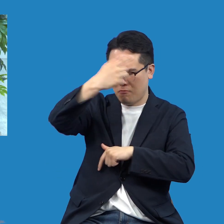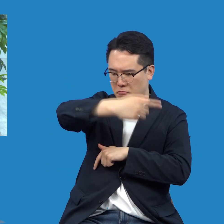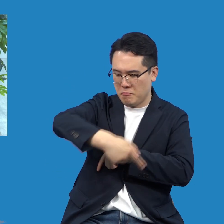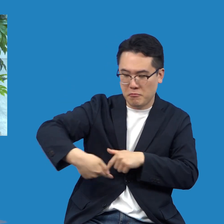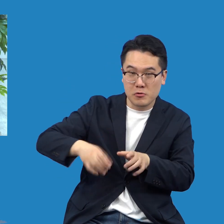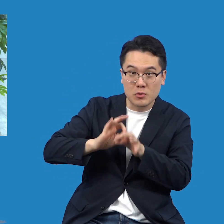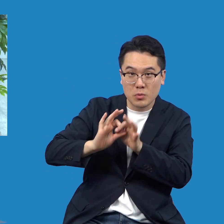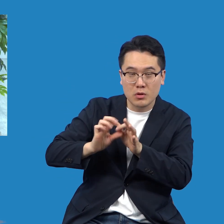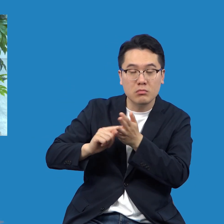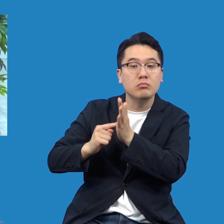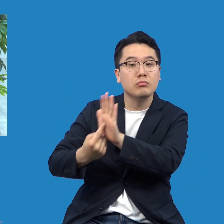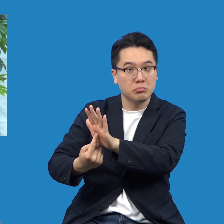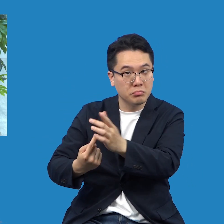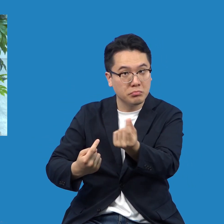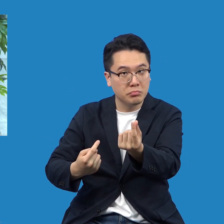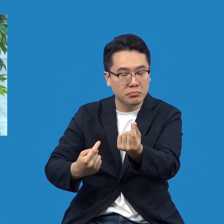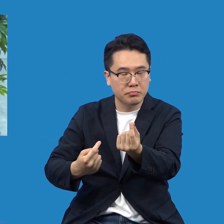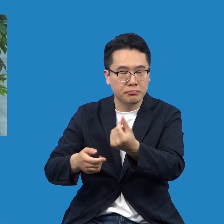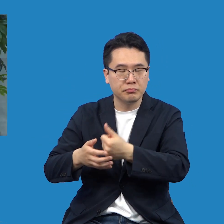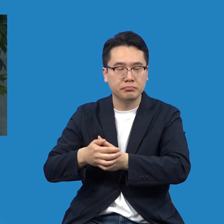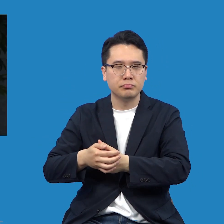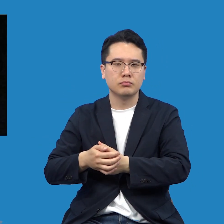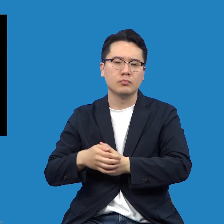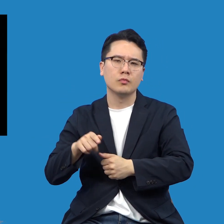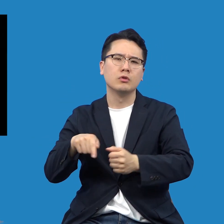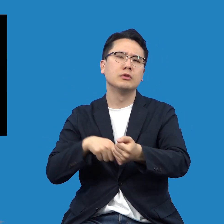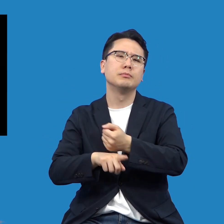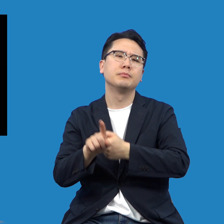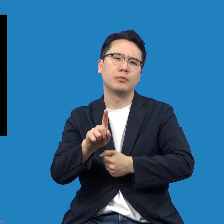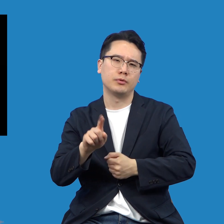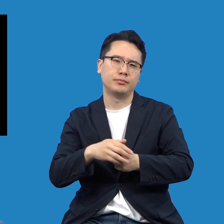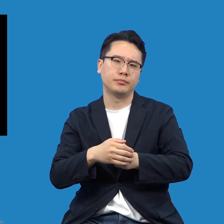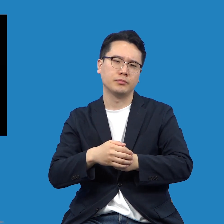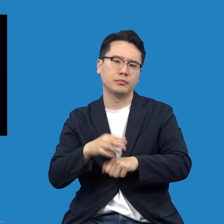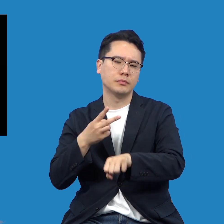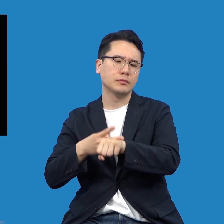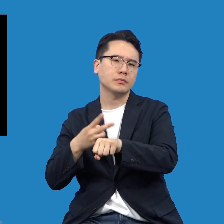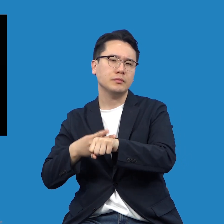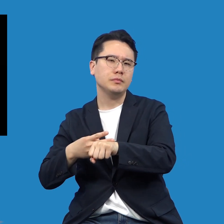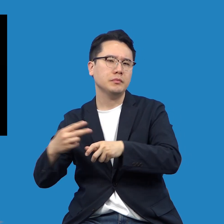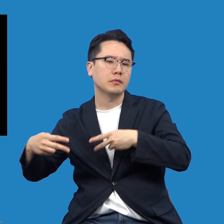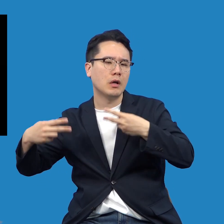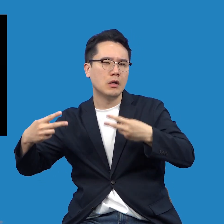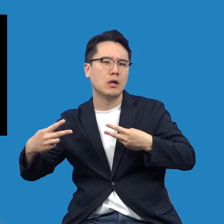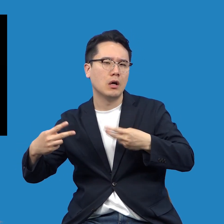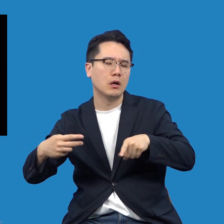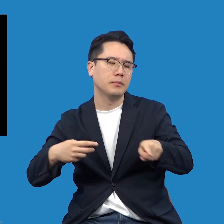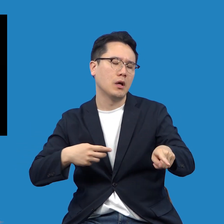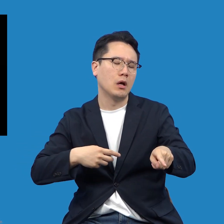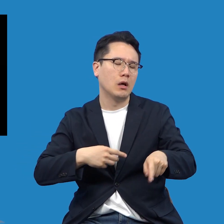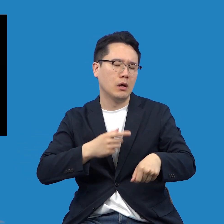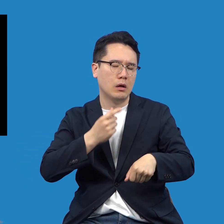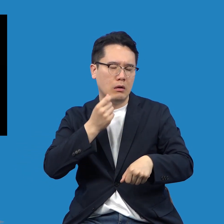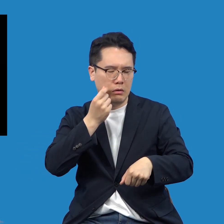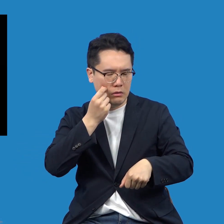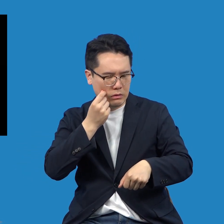있을까요? 첫째는 스승 엘리야의 측은지심이 있어요.